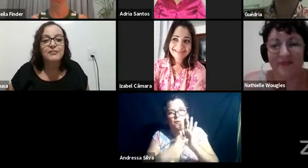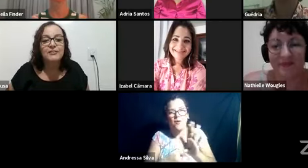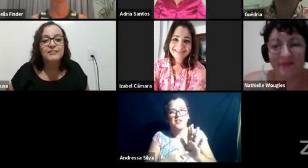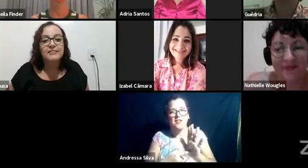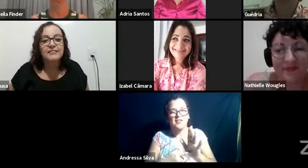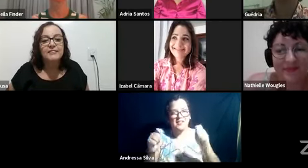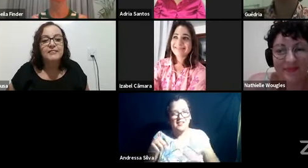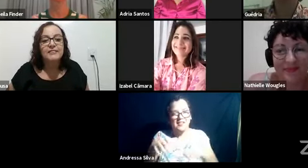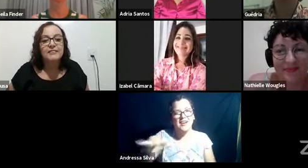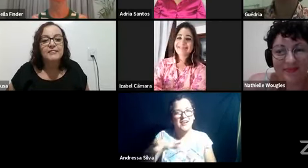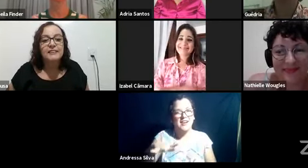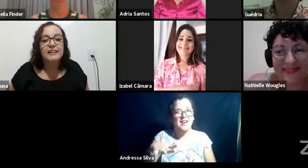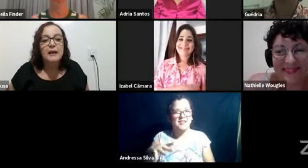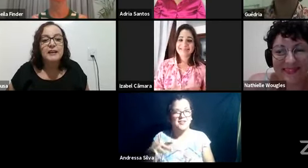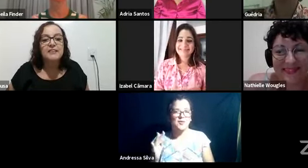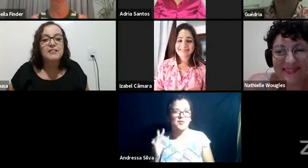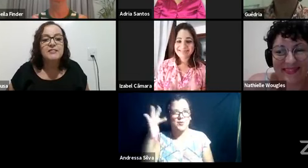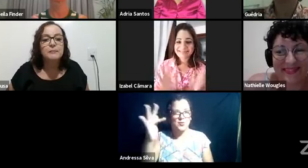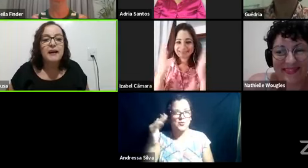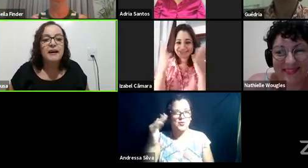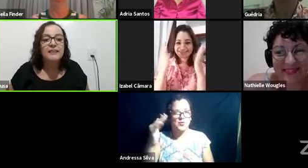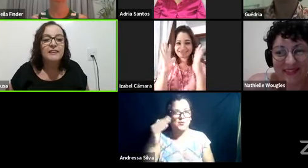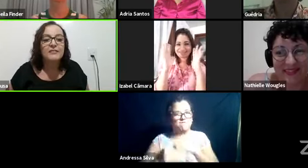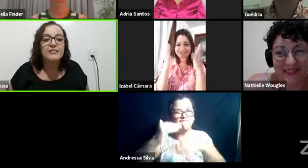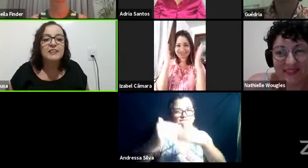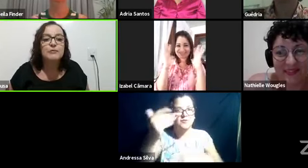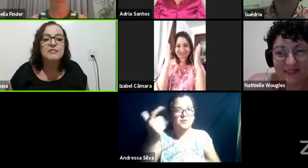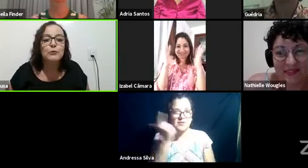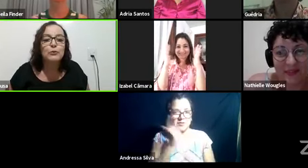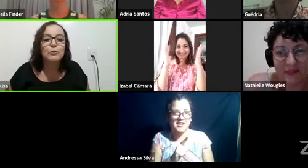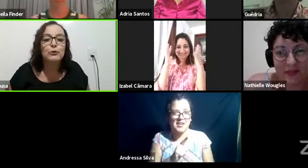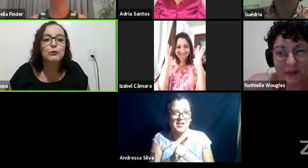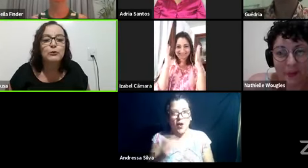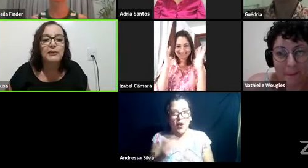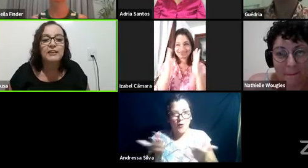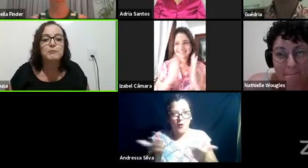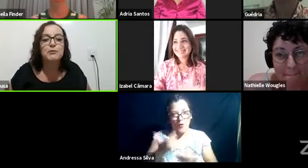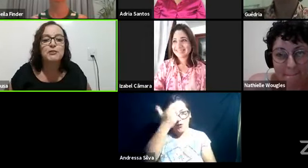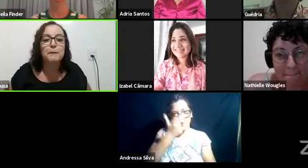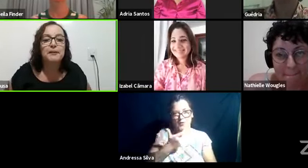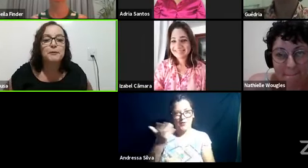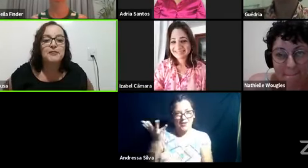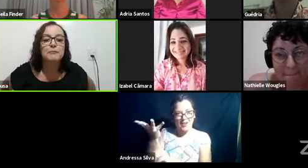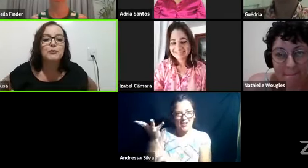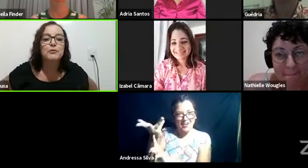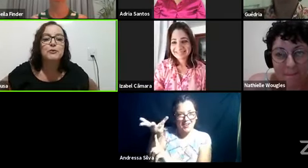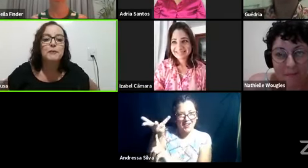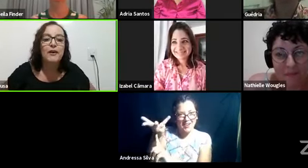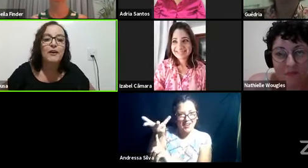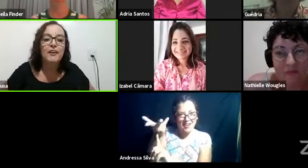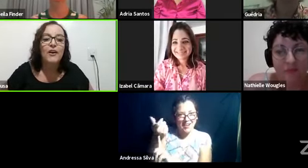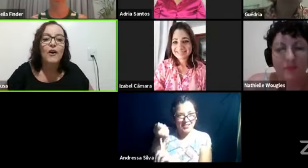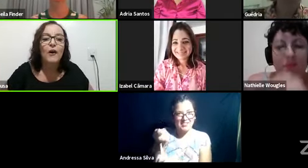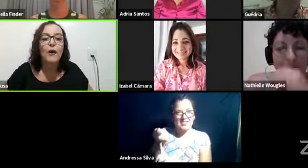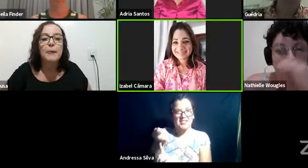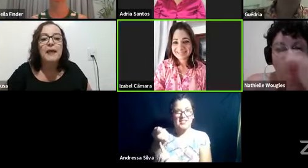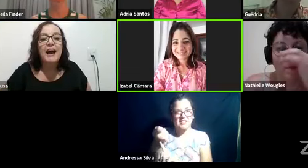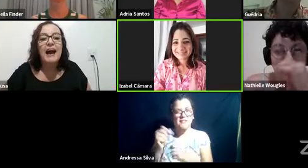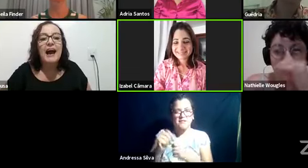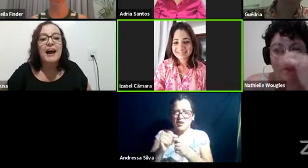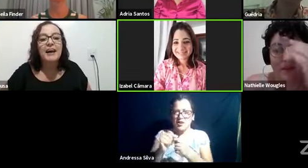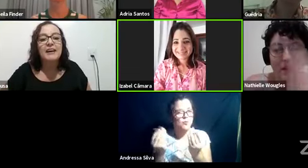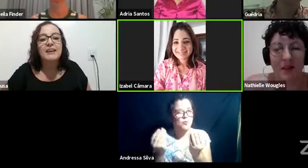É isso. Essa é a nossa marca. Nós queremos isso, um futuro, que as pessoas aprendam, para nós termos um futuro melhor.